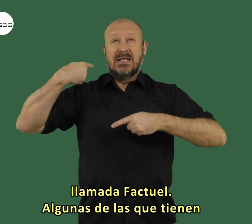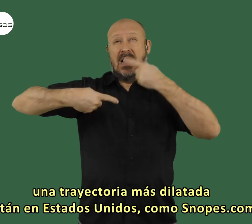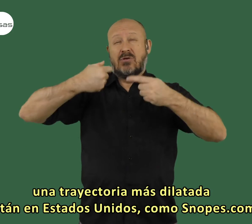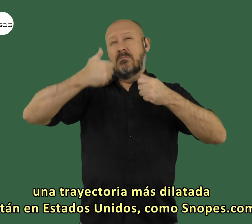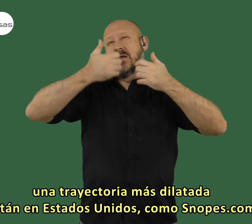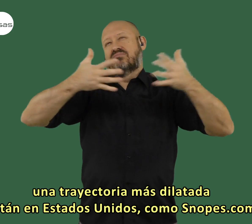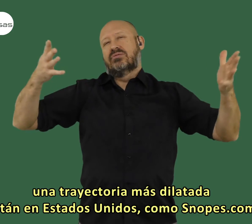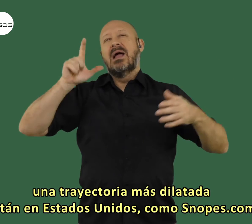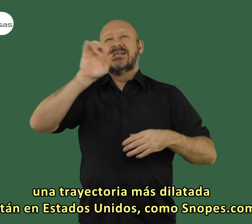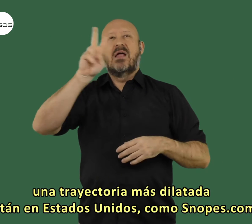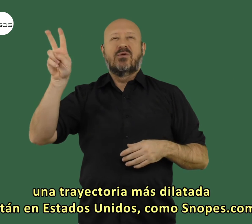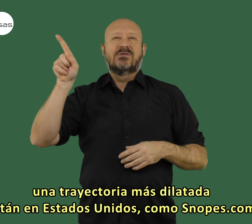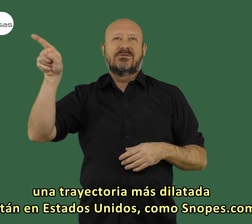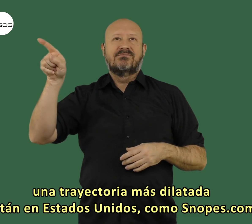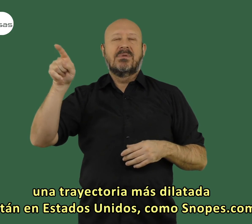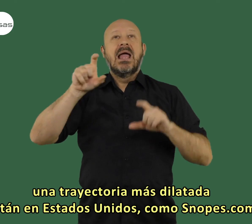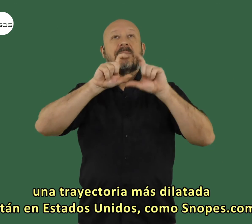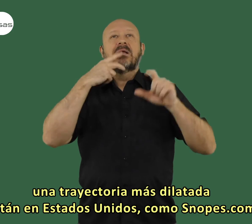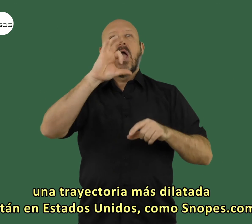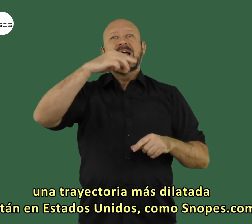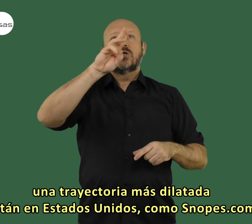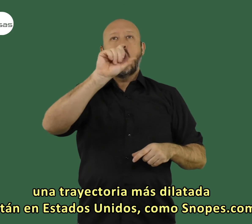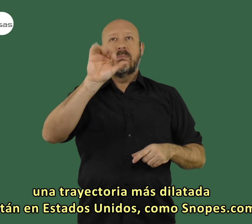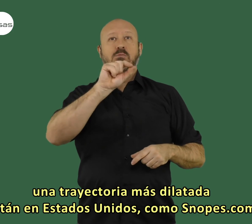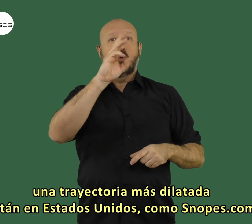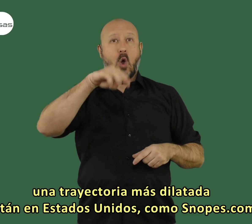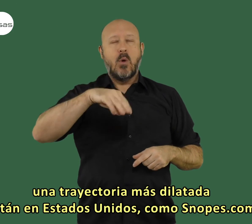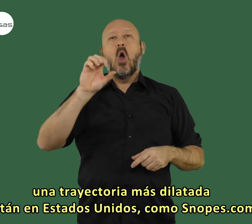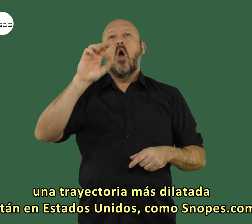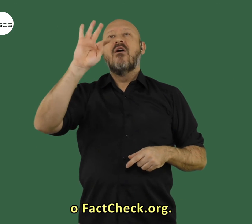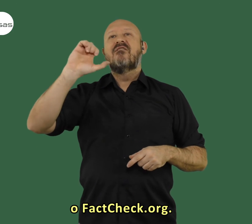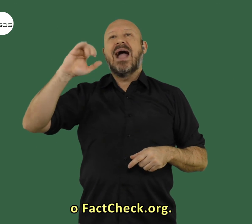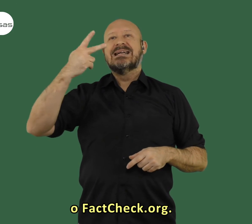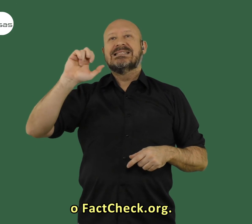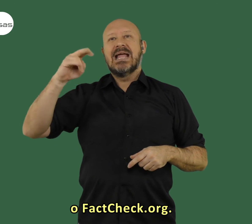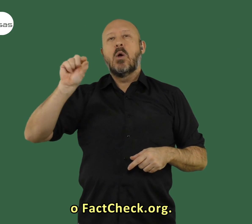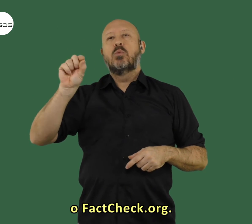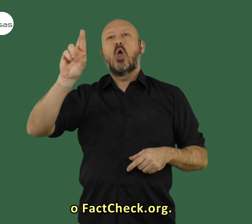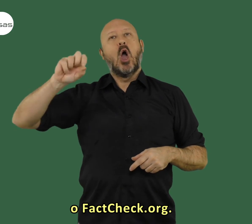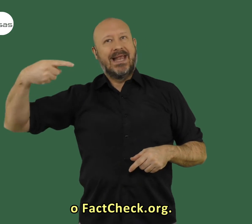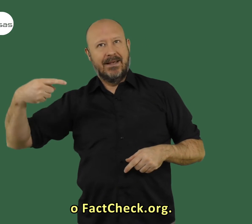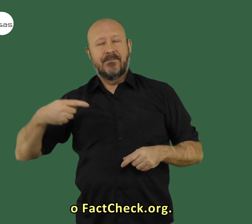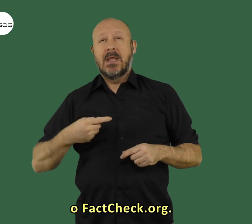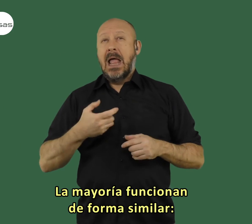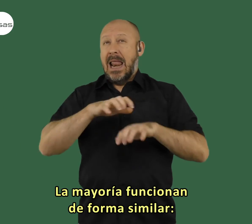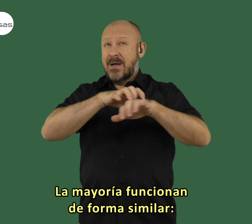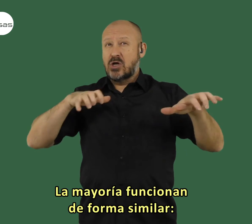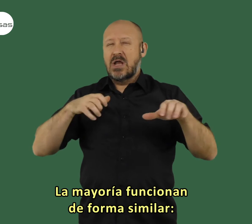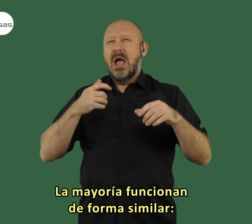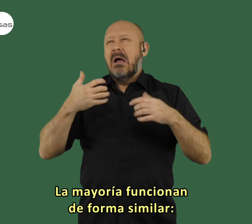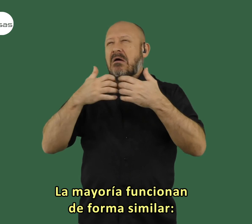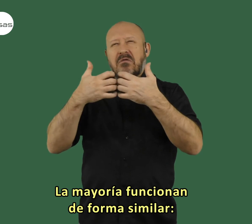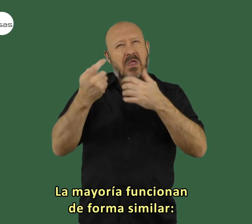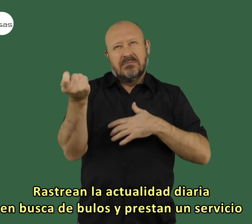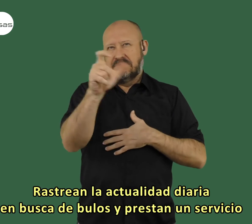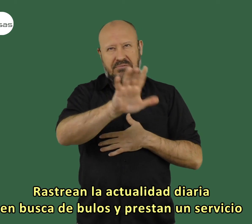que tienen una trayectoria más dilatada están en Estados Unidos, como Snopes.com o factcheck.org. La mayoría funcionan